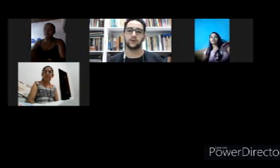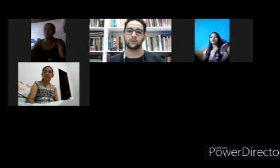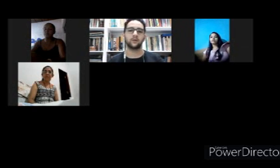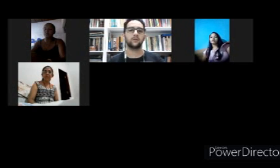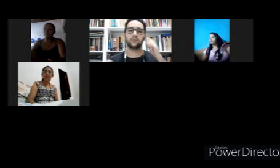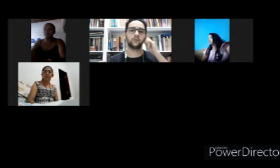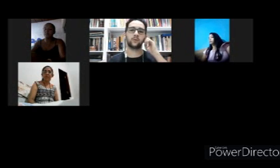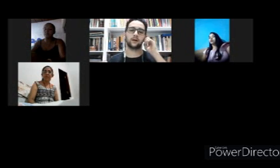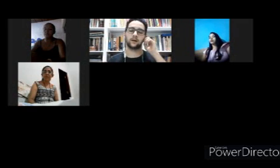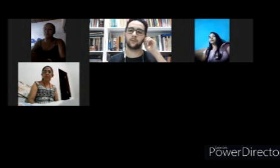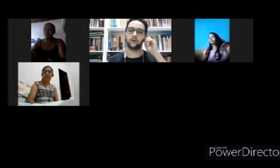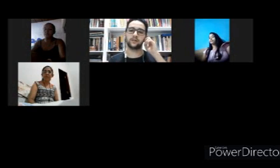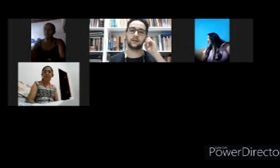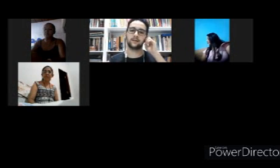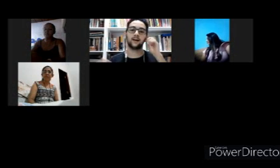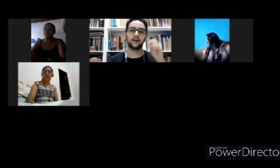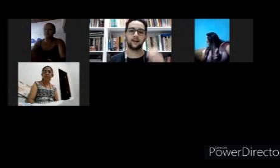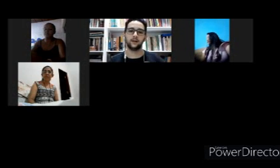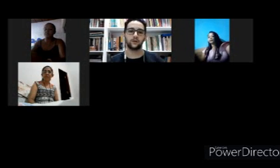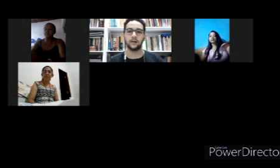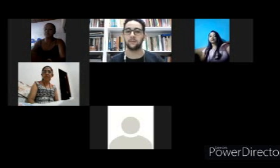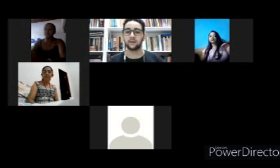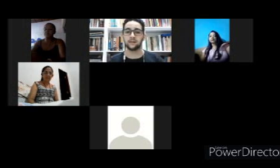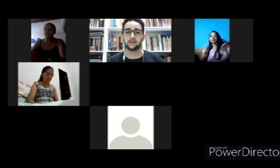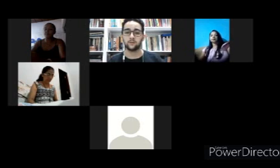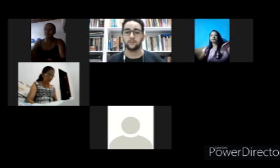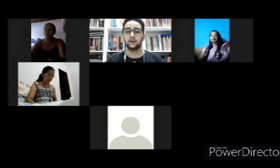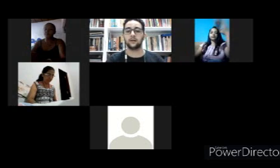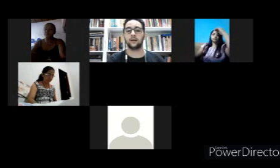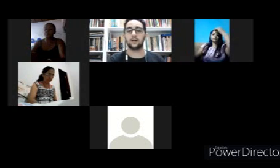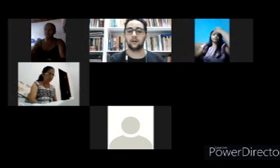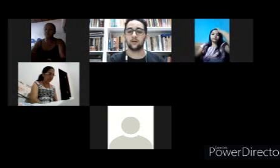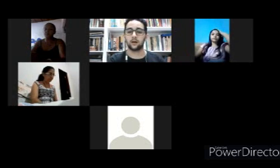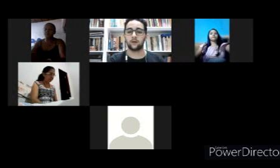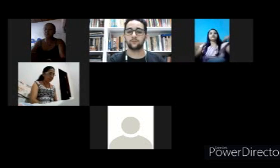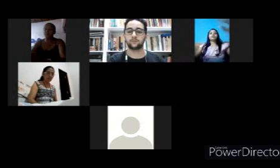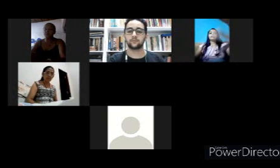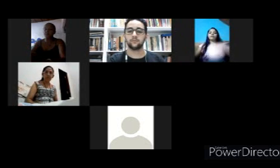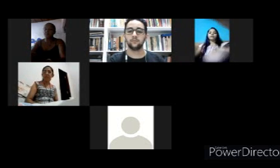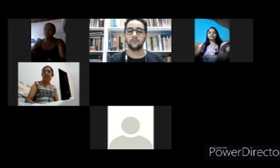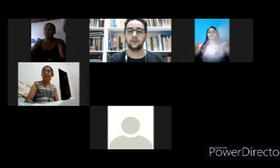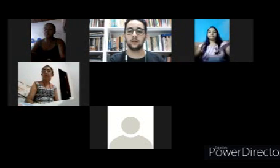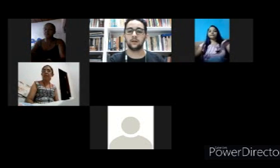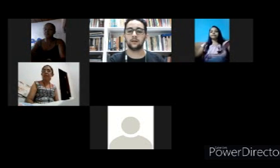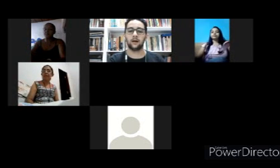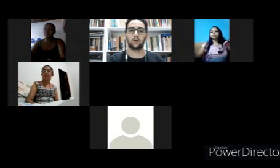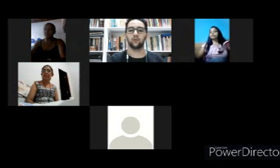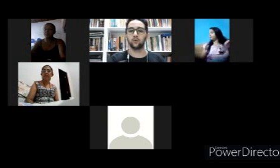característico tanto de pode ser característico da alimentação daquele local, em que a